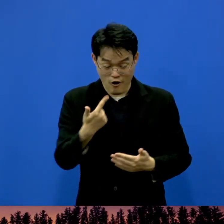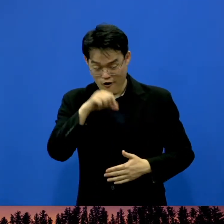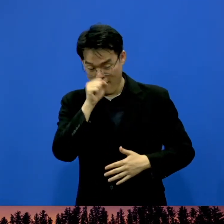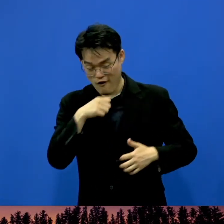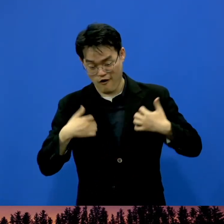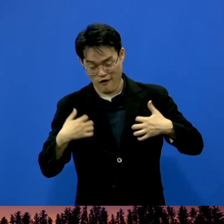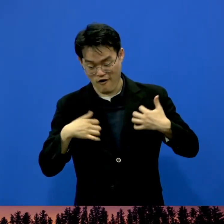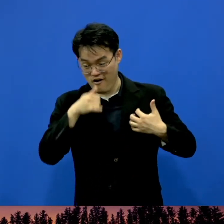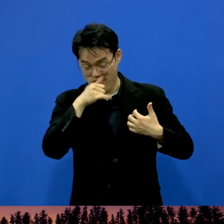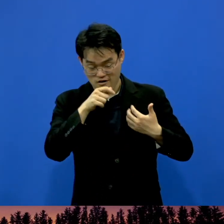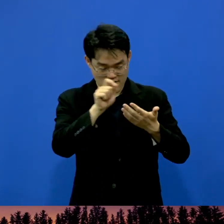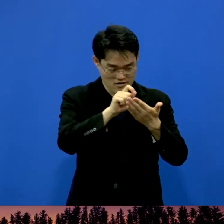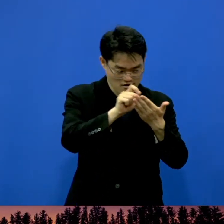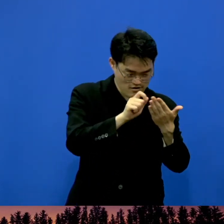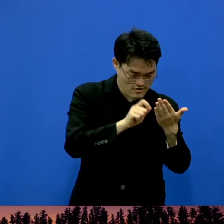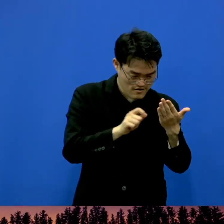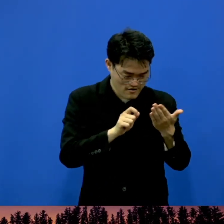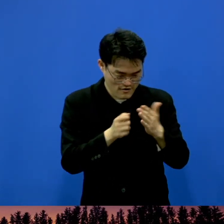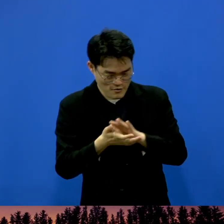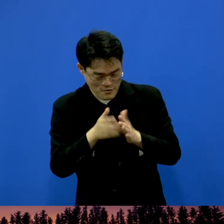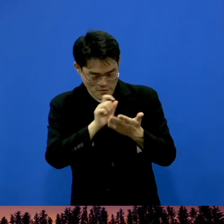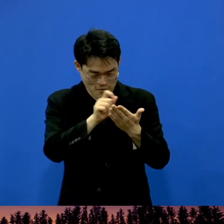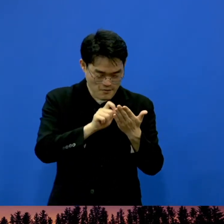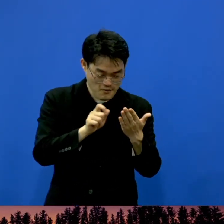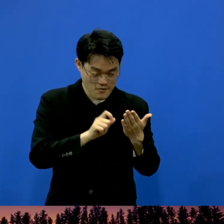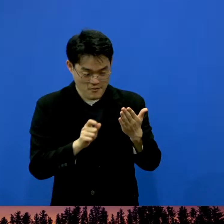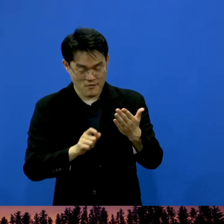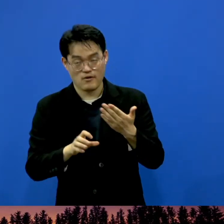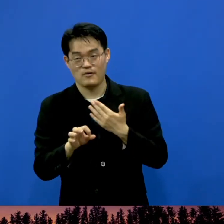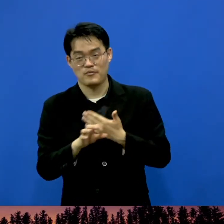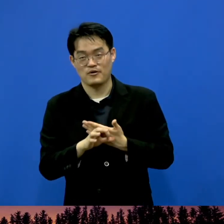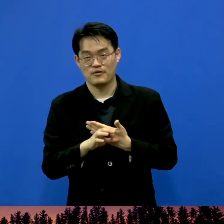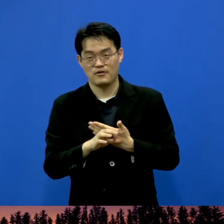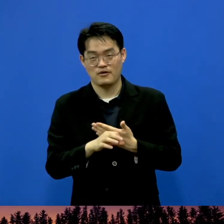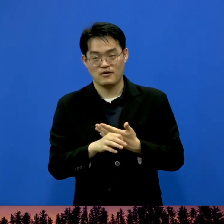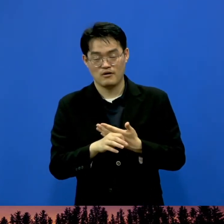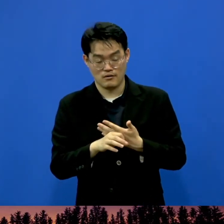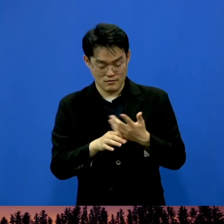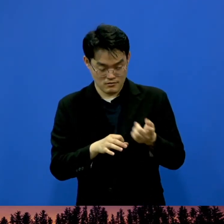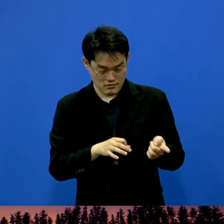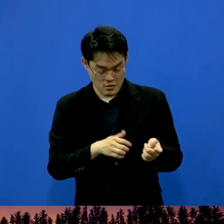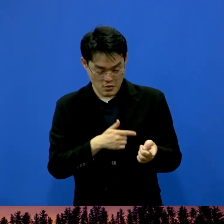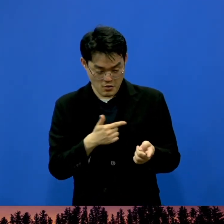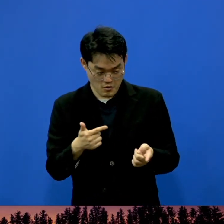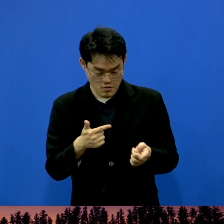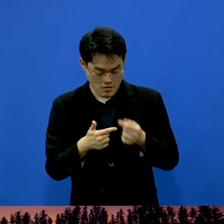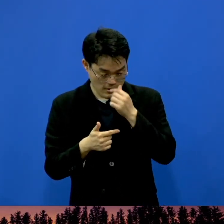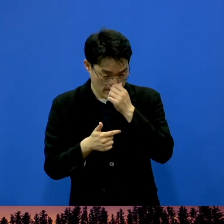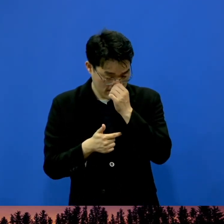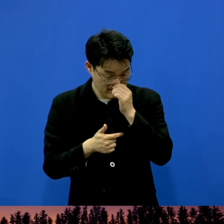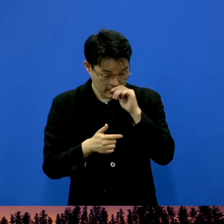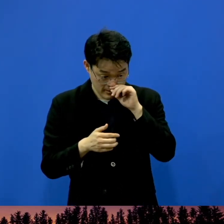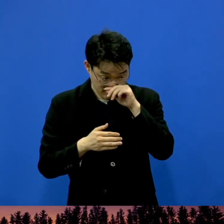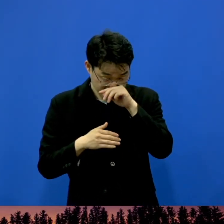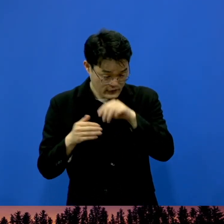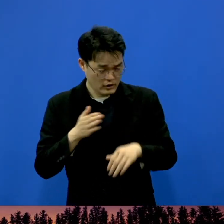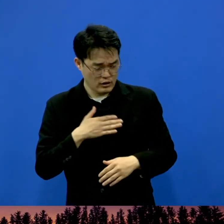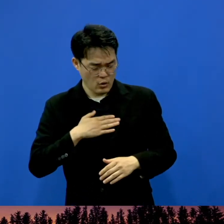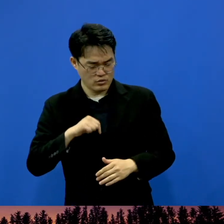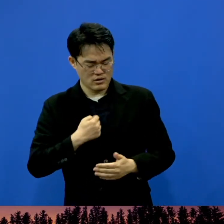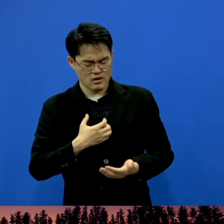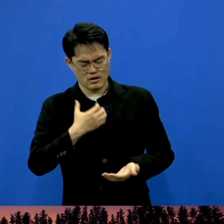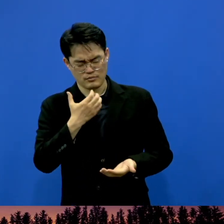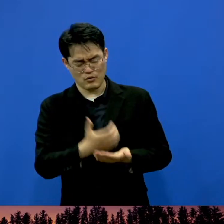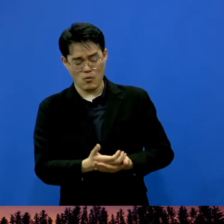뭐 글 가지고 노는 게 좋아요. 막 쓰면은 막 글이 나와요. 그리고 너무 내 글인데 내가 막 감동하고